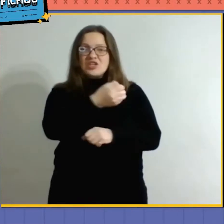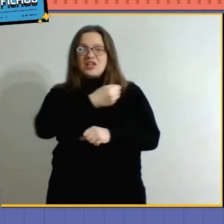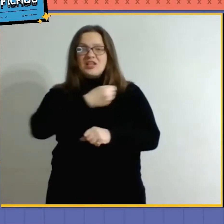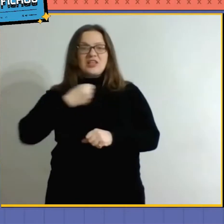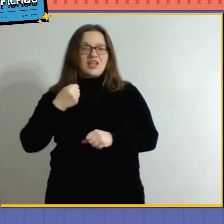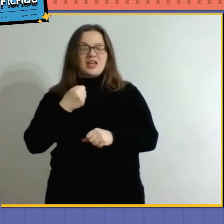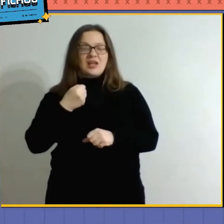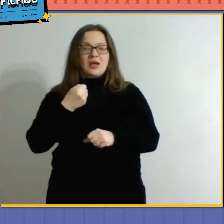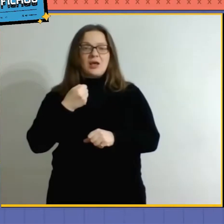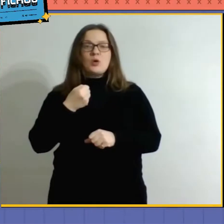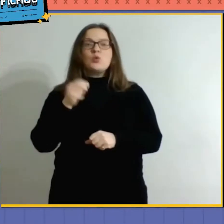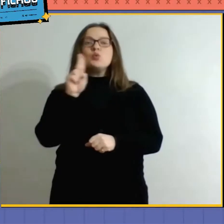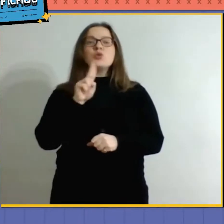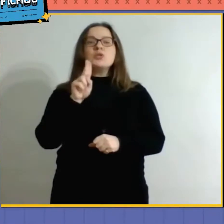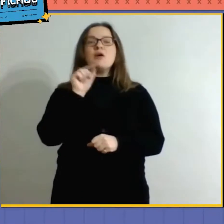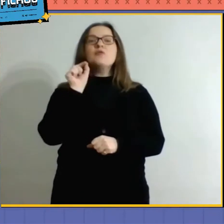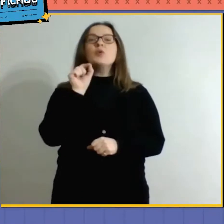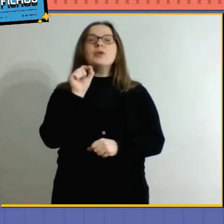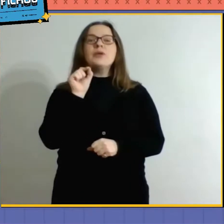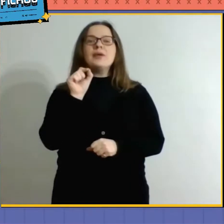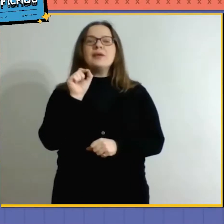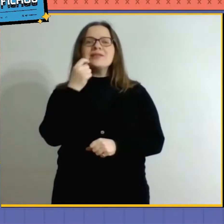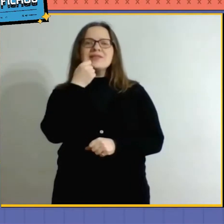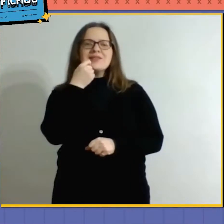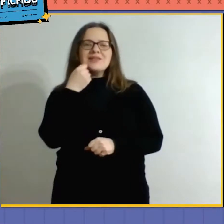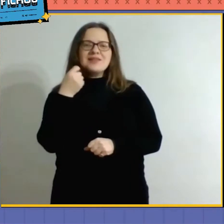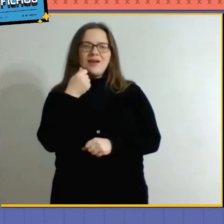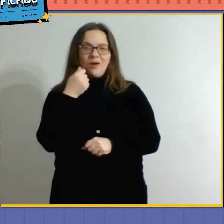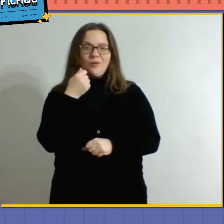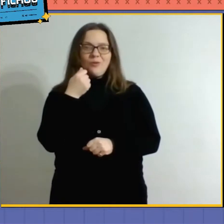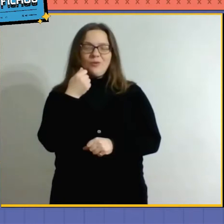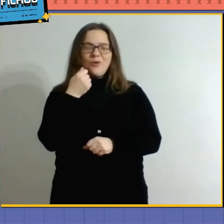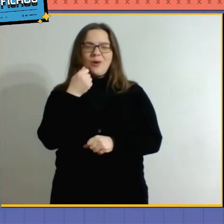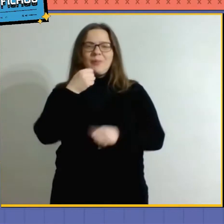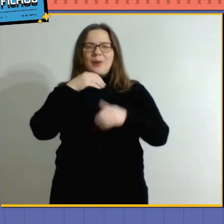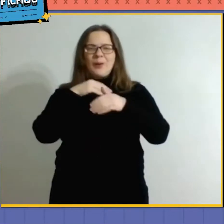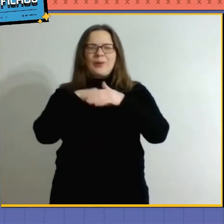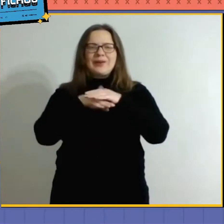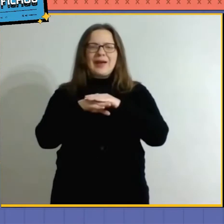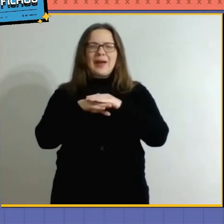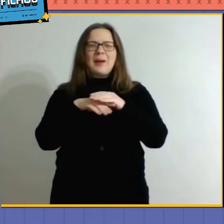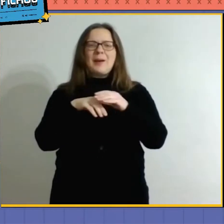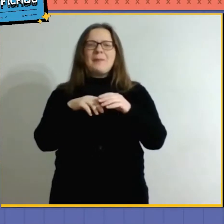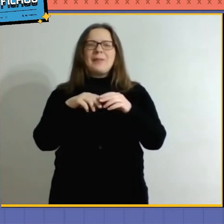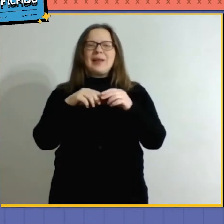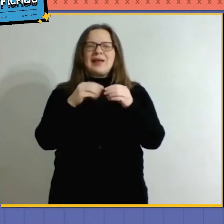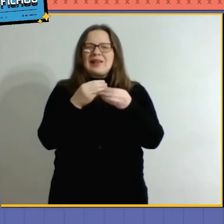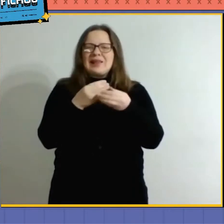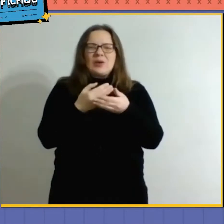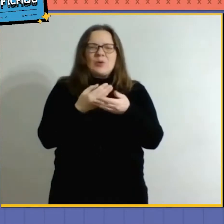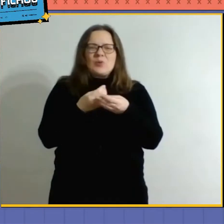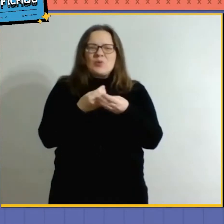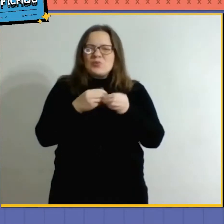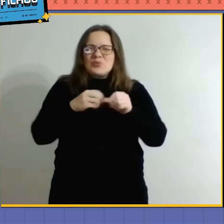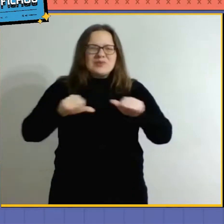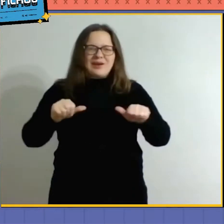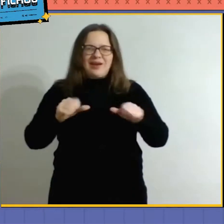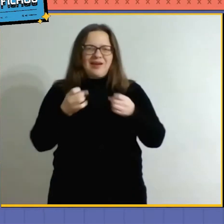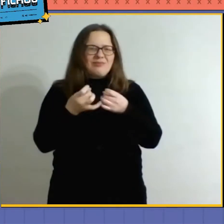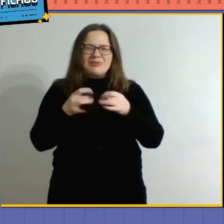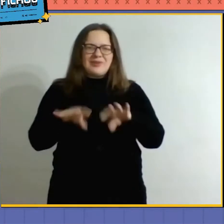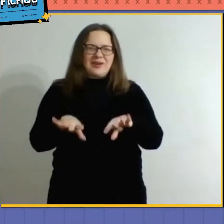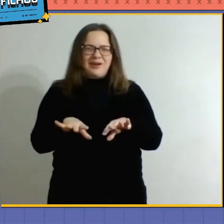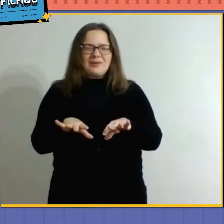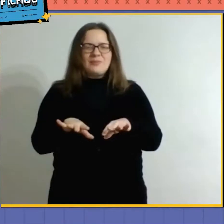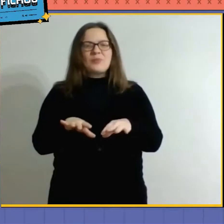preservar o alimento ele impede que as bactérias degradem o alimento então se você o sol da terra